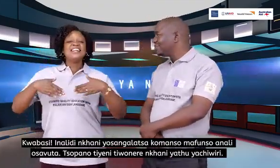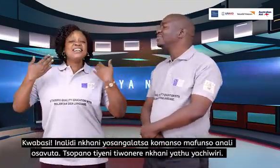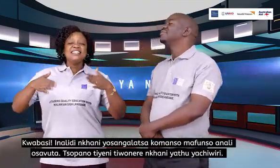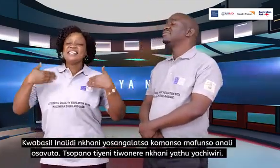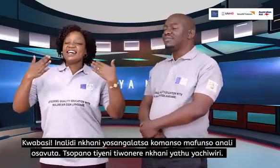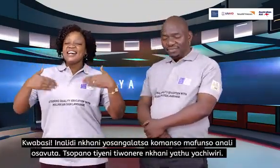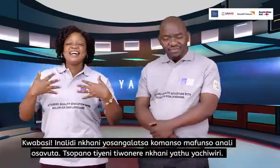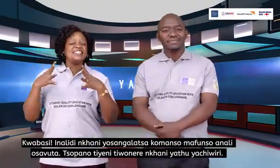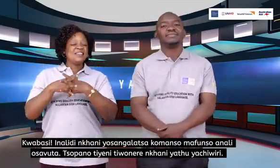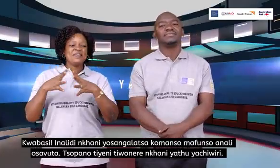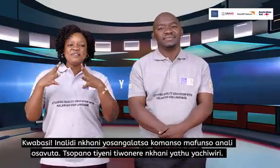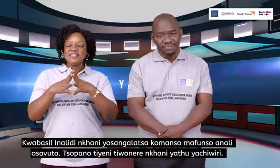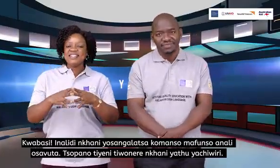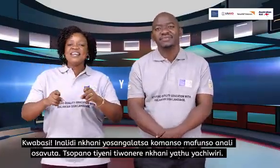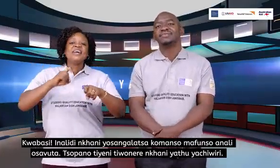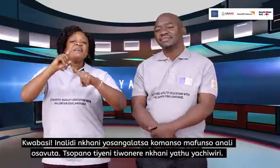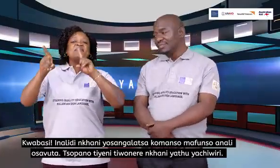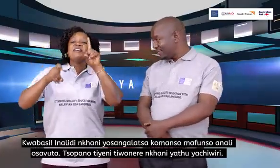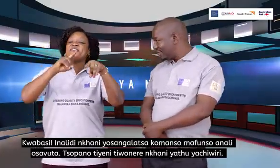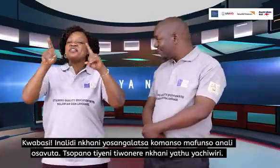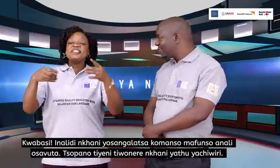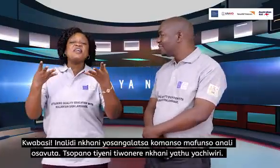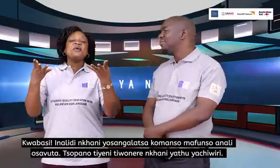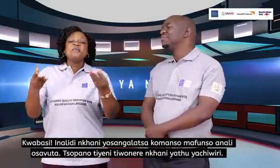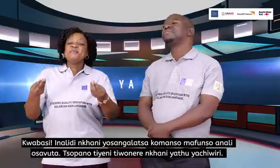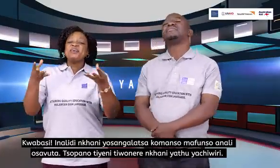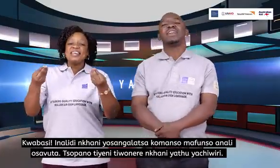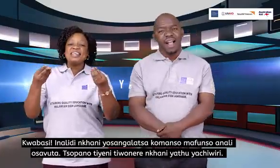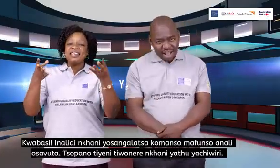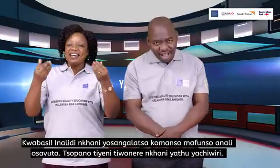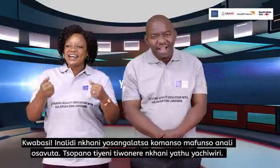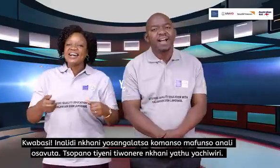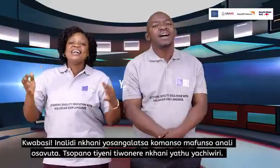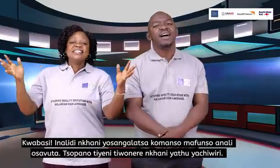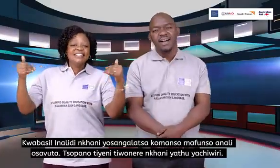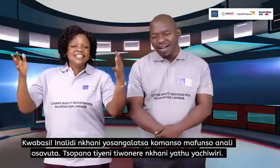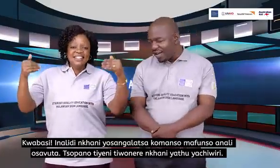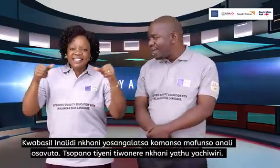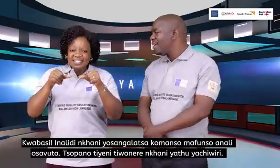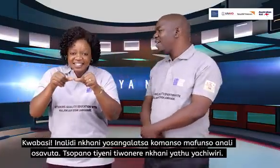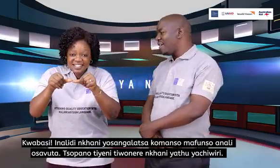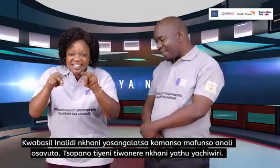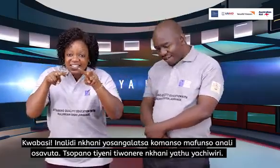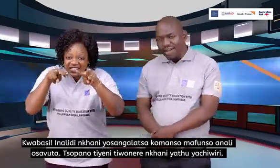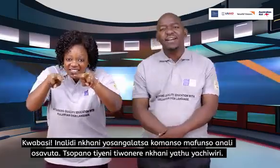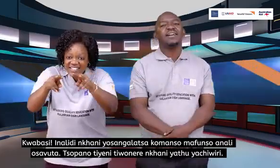Kwa basi inalidi nkhani yosangalatsa komanso mafunso anali osavuta. Tsopano